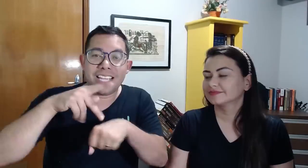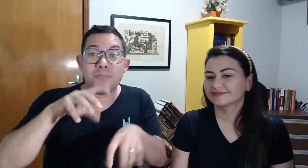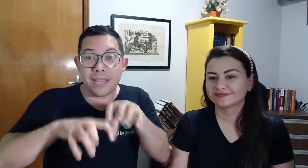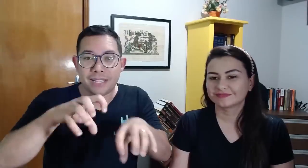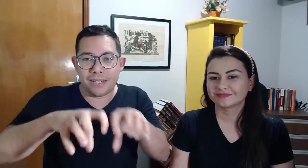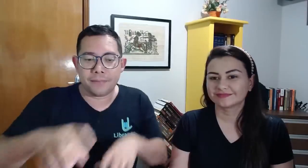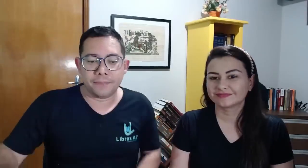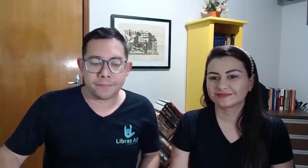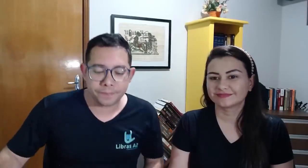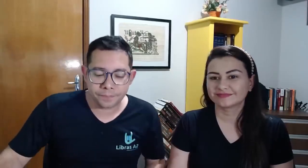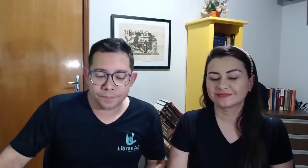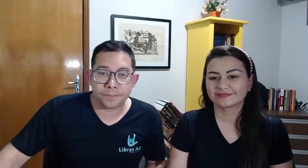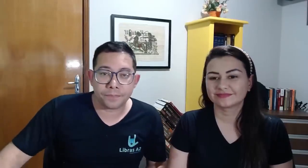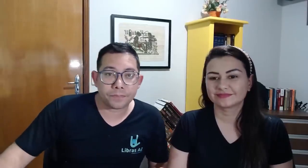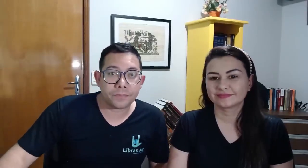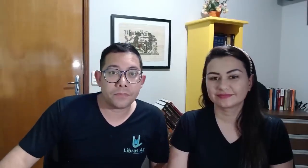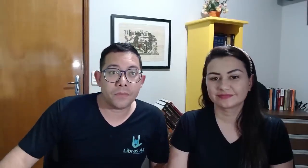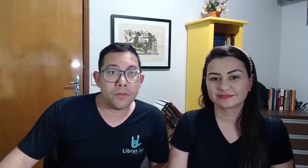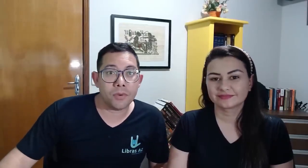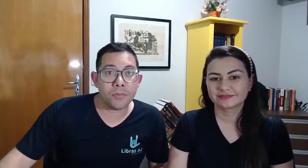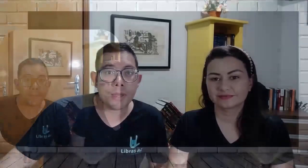de pedra, né? Vamos lá.